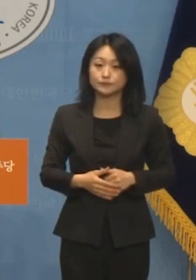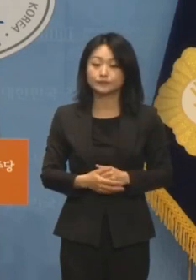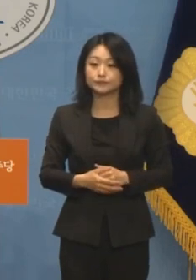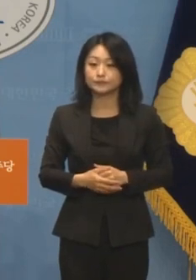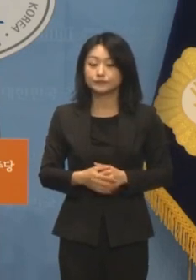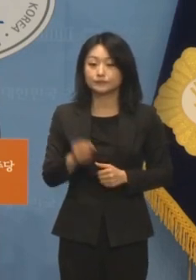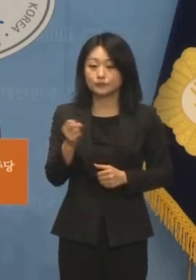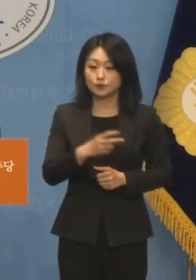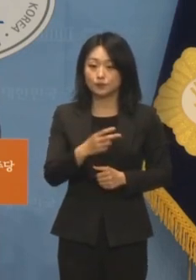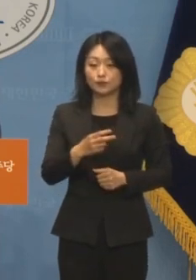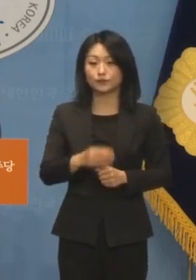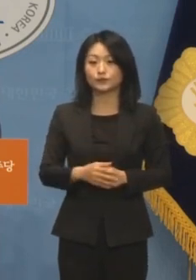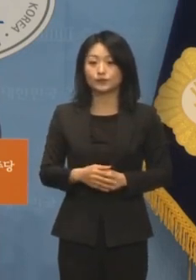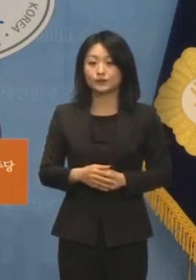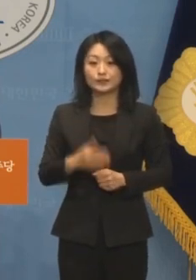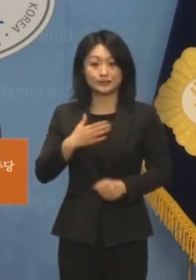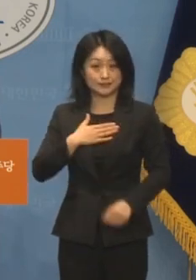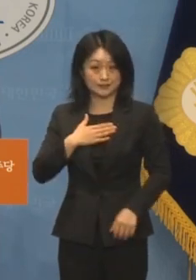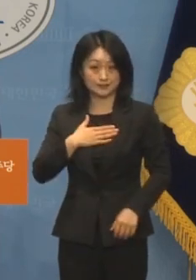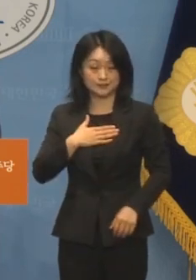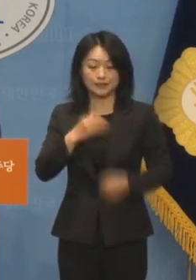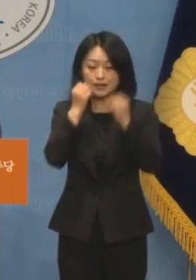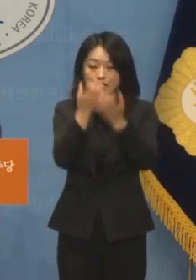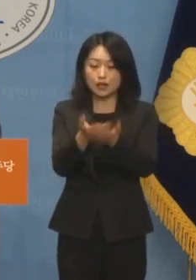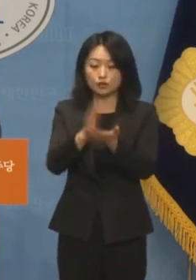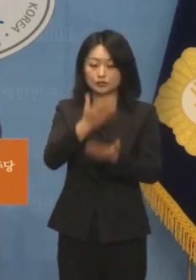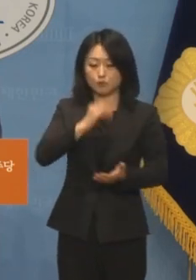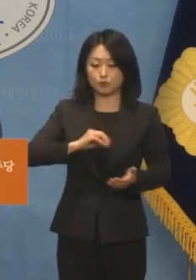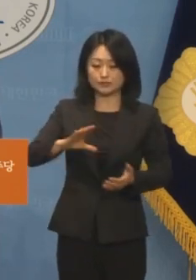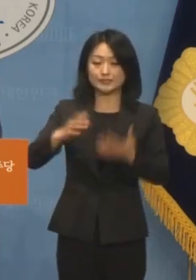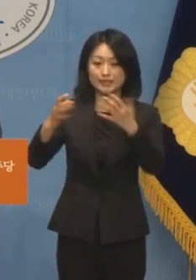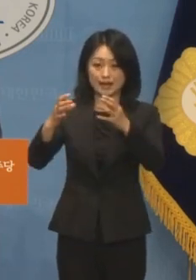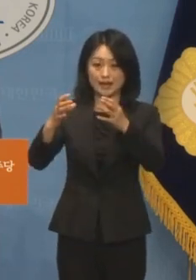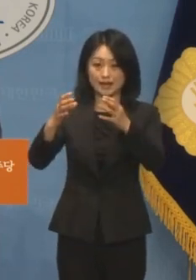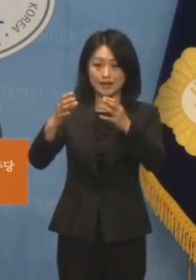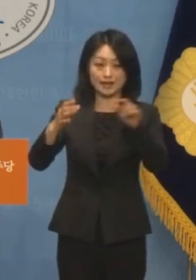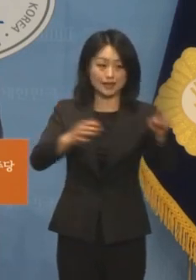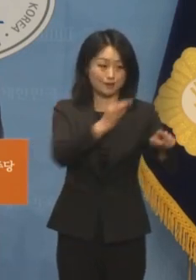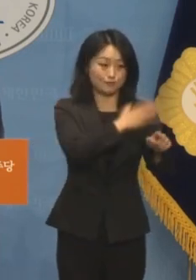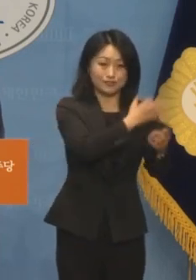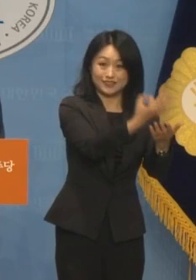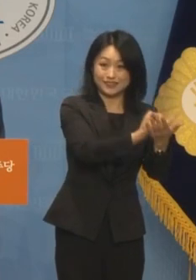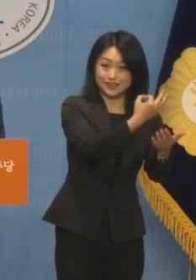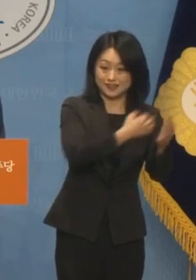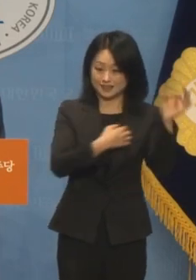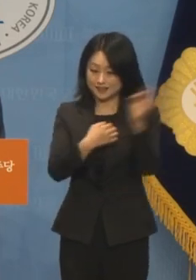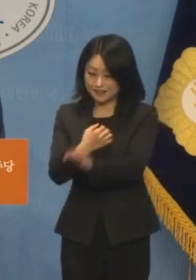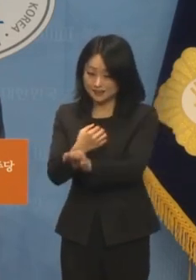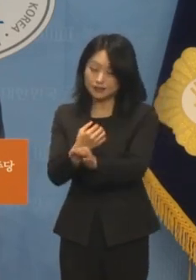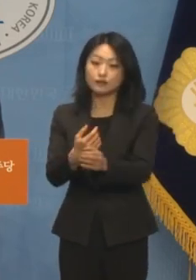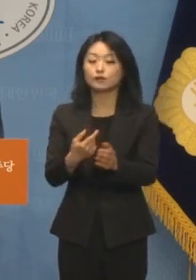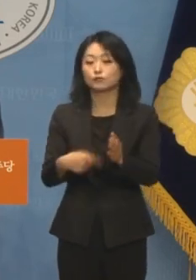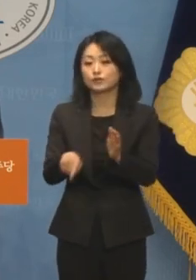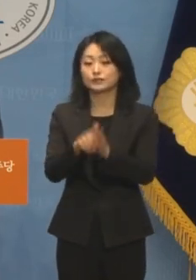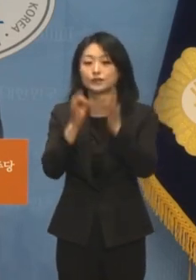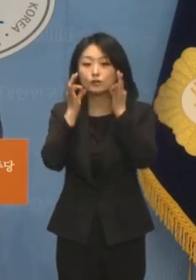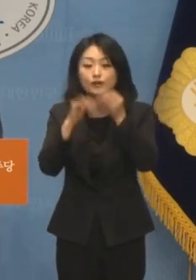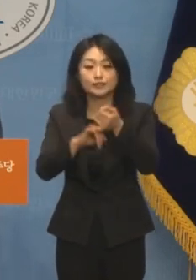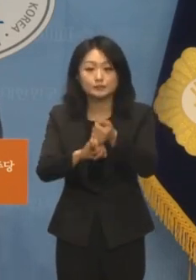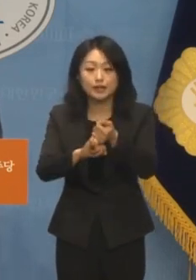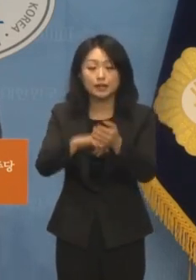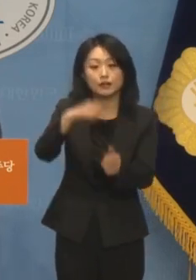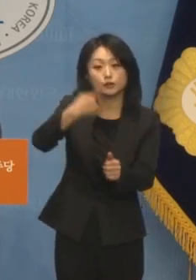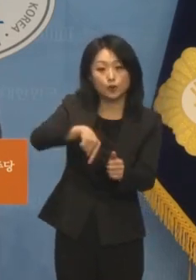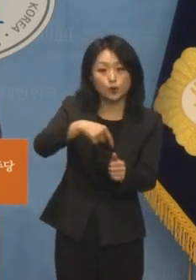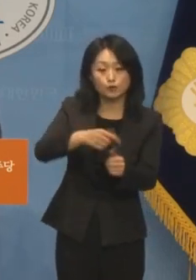사회민주당과 한창민은 혁신적 복지국가의 실현을 궁극적인 목표로 삼을 것입니다.